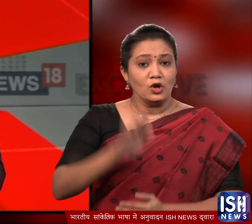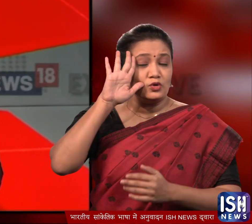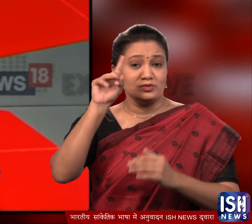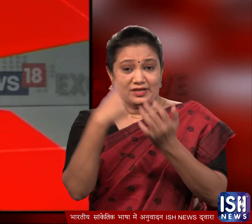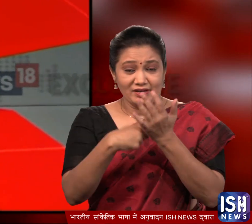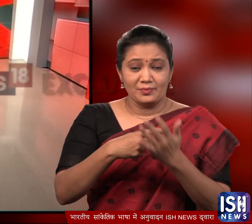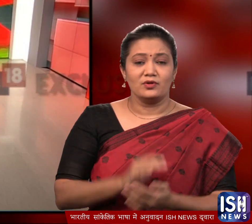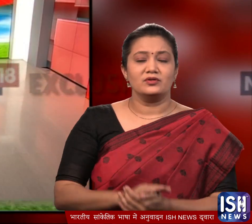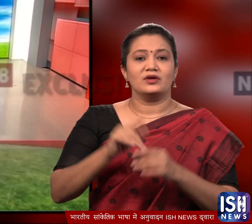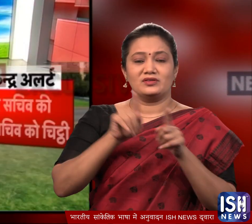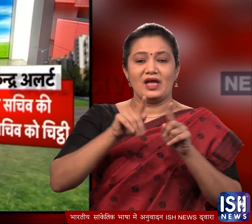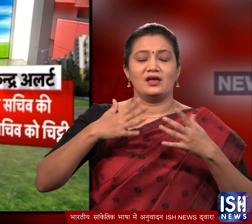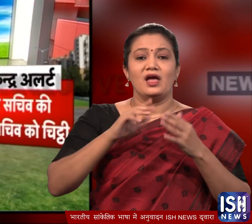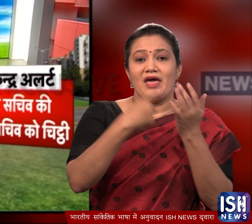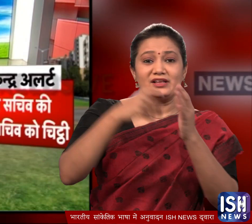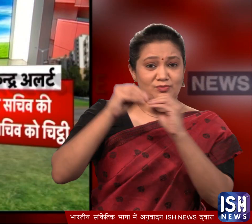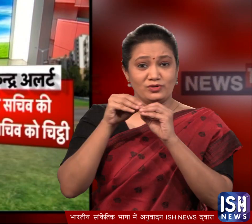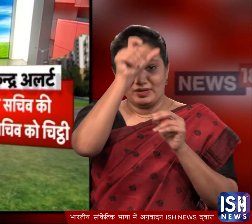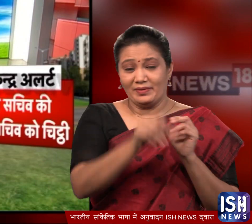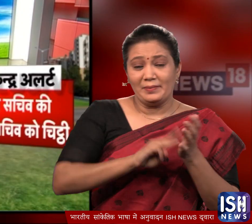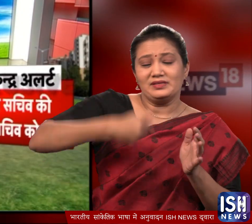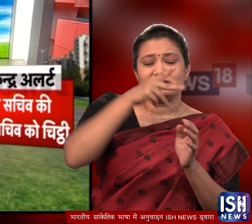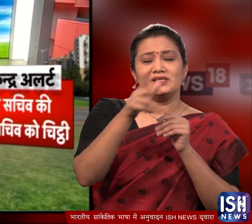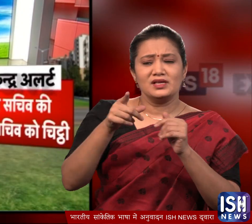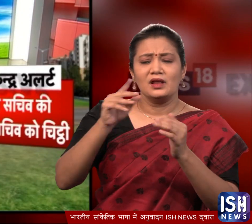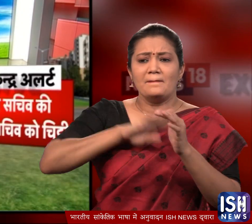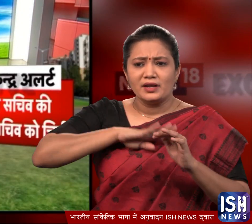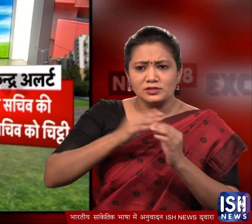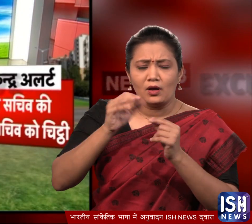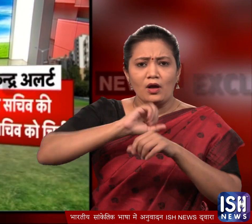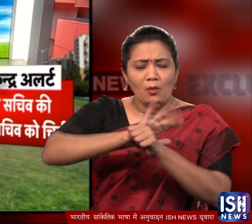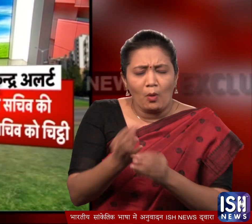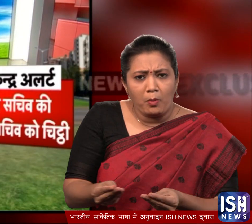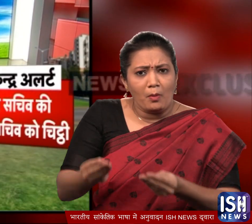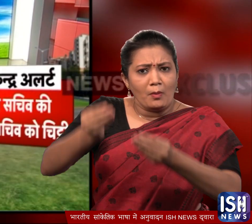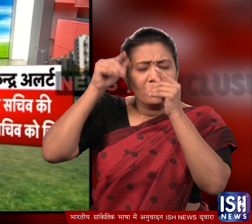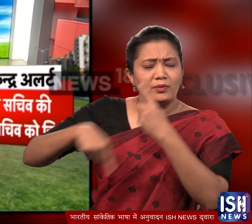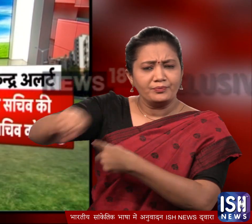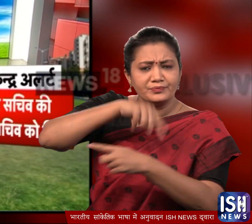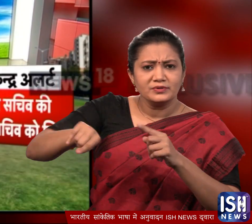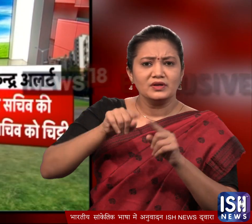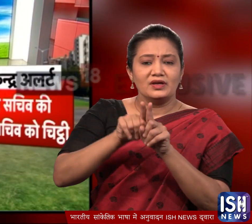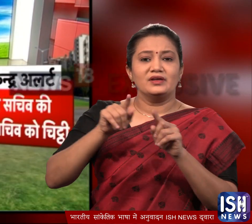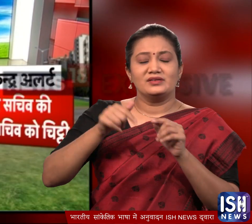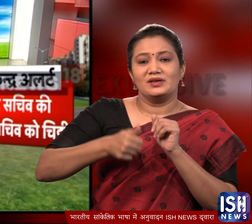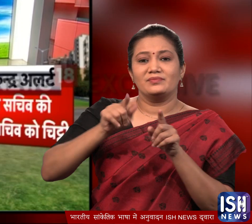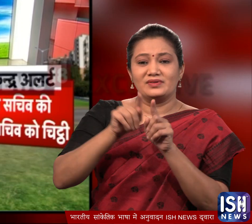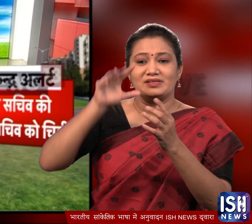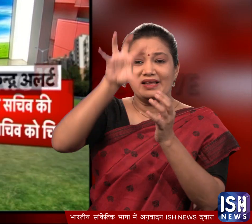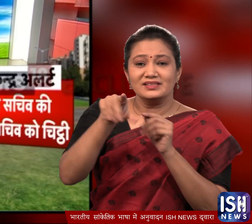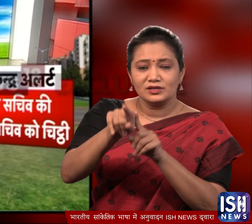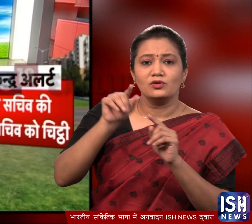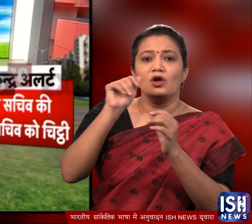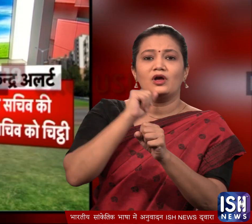की रिपोर्ट है कि केंद्रीय स्वास्थ्य सचिव राजेश भूषण ने महाराष्ट्र में कोरोना वायरस के मरीजों में लगातार हो रहे इजाफे पर राज्य के मुख्य